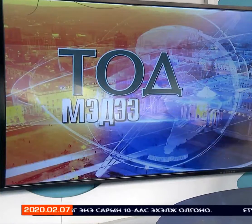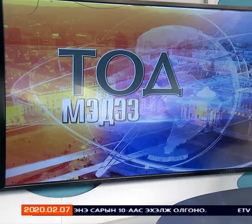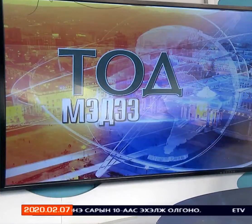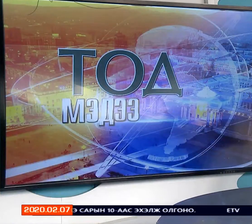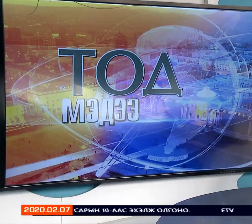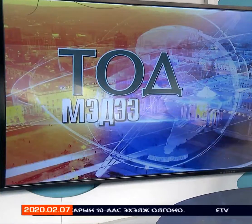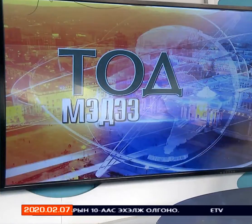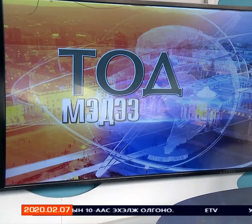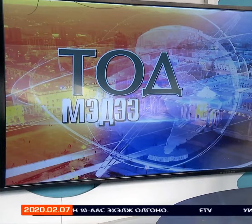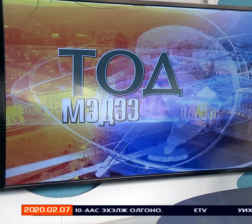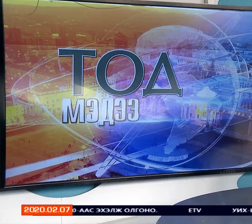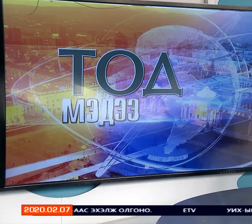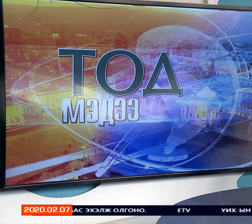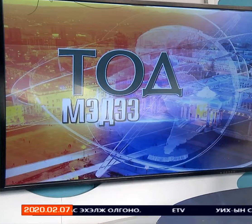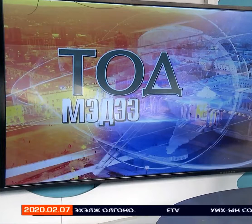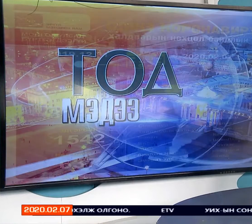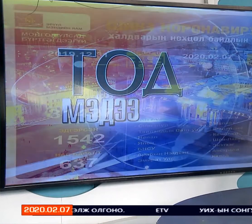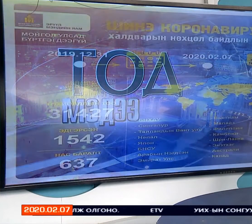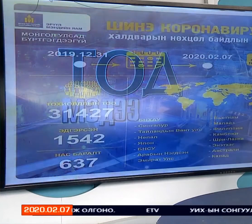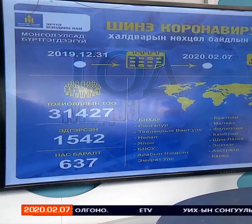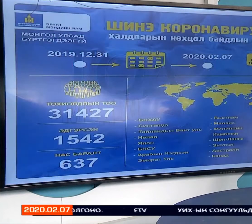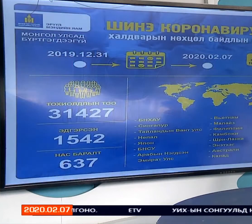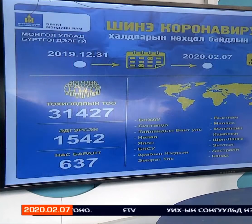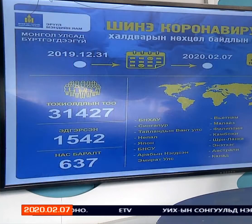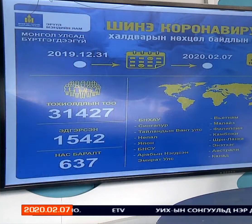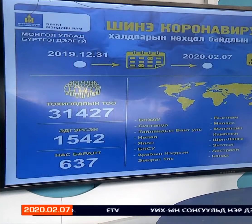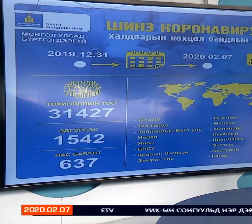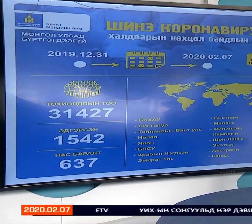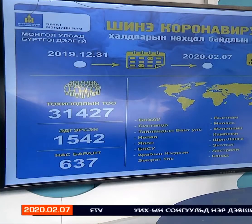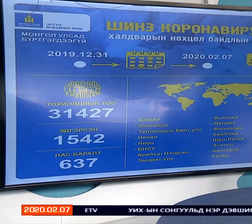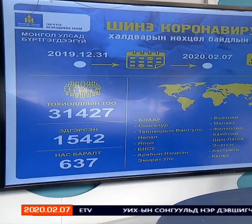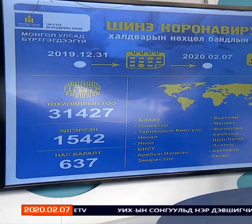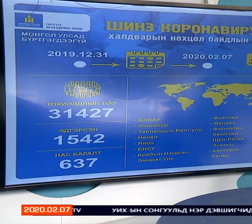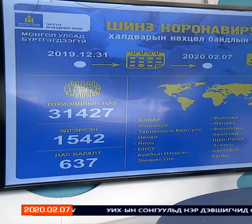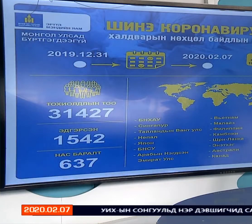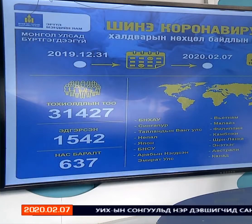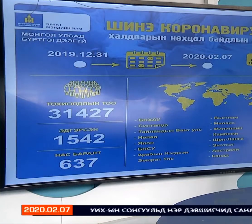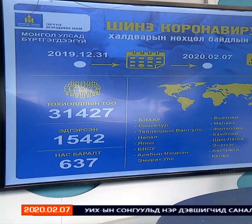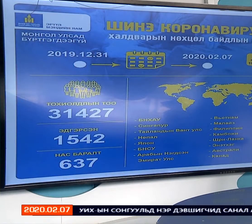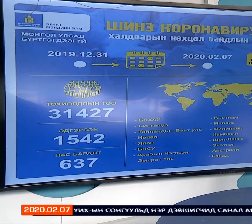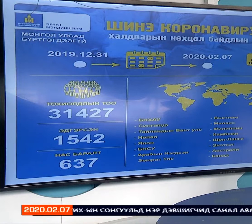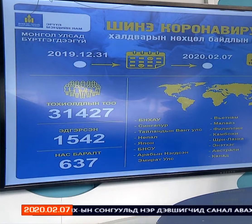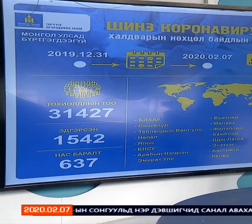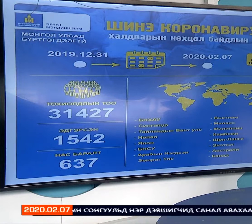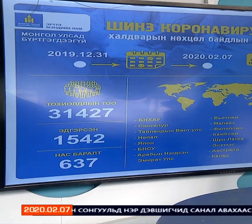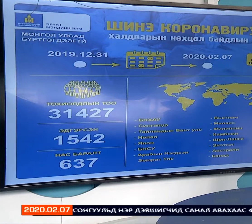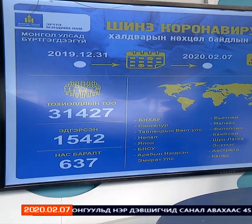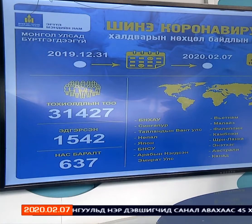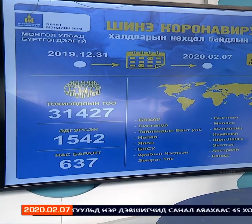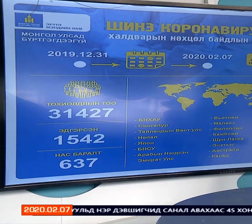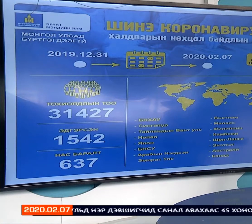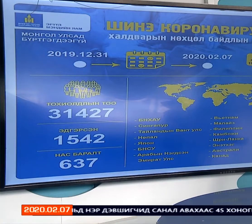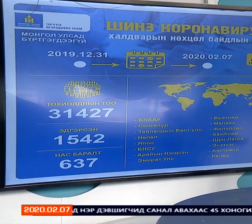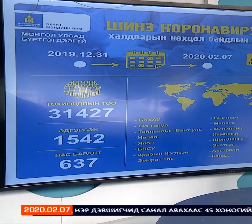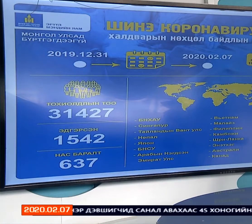За коронавирусын нийт халдварын тоо 31,700. Өнөөдөр өглөөний 8 цагийн байдлаар дэлхийн эрүүл мэндийн байгууллагаас өгсөн мэдээлэлээр